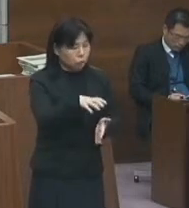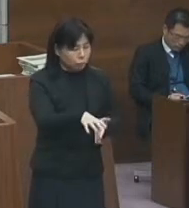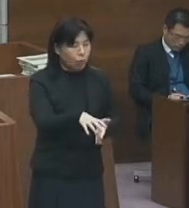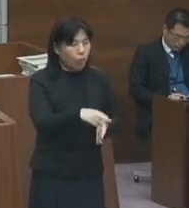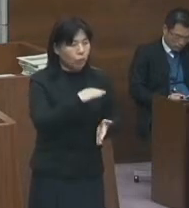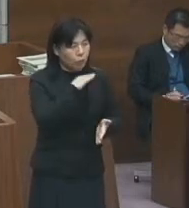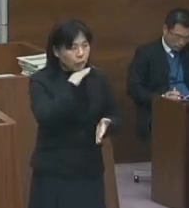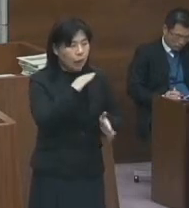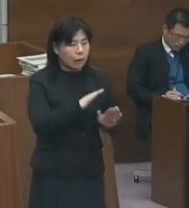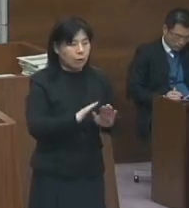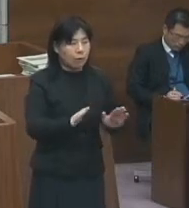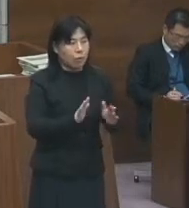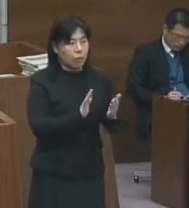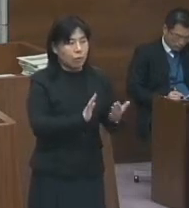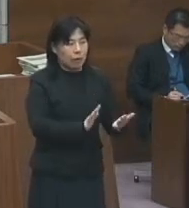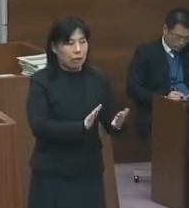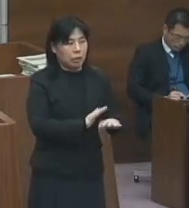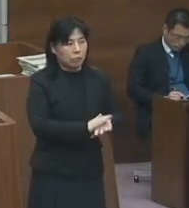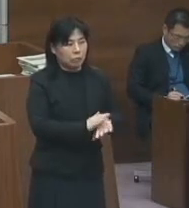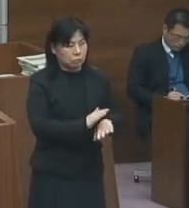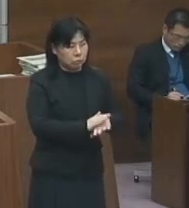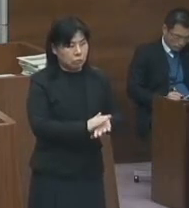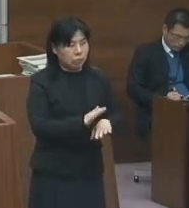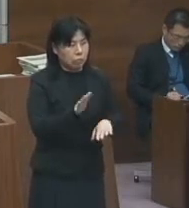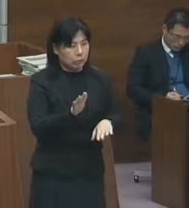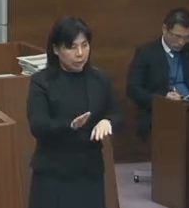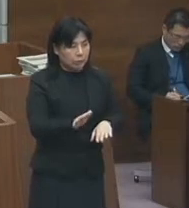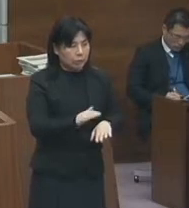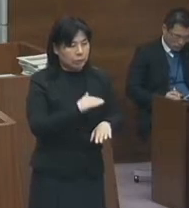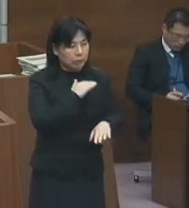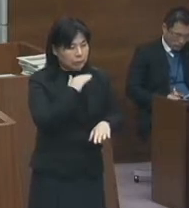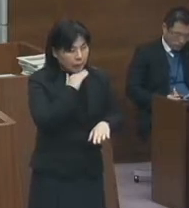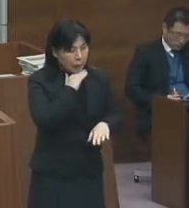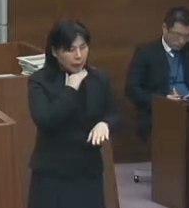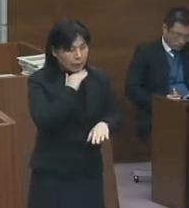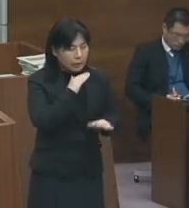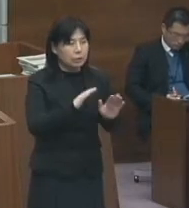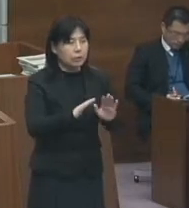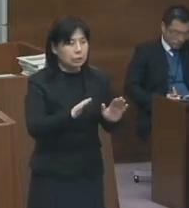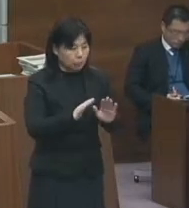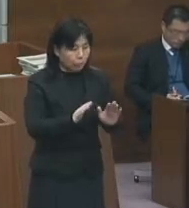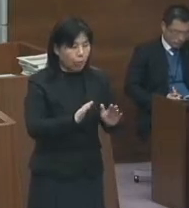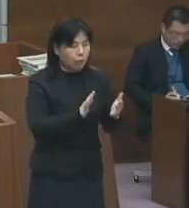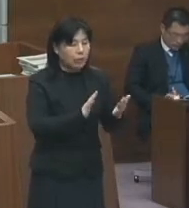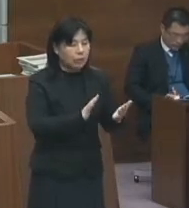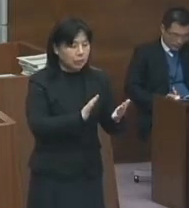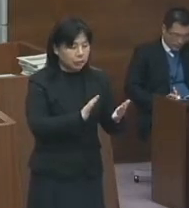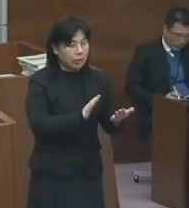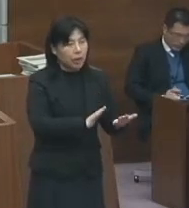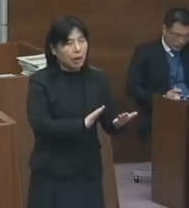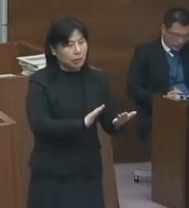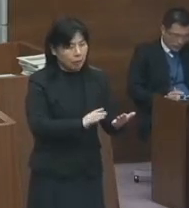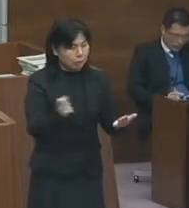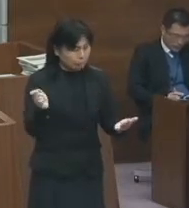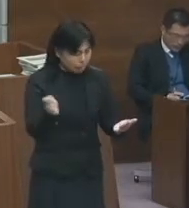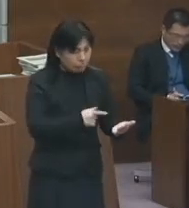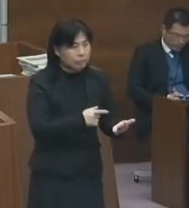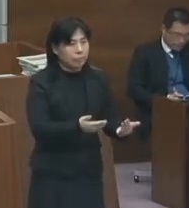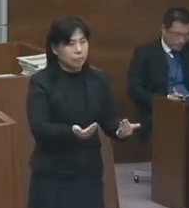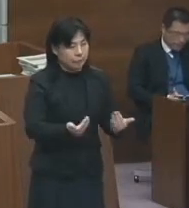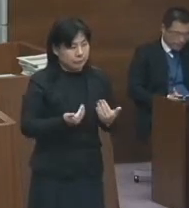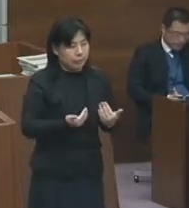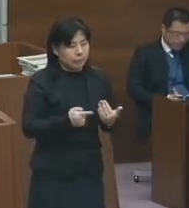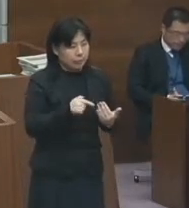についてお聞きします。待機児童解消は喫緊の課題です。 これまで鋭意、その解消に向けた取り組